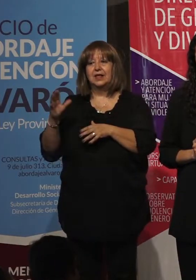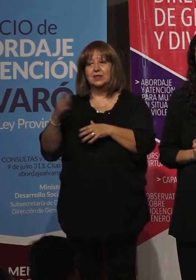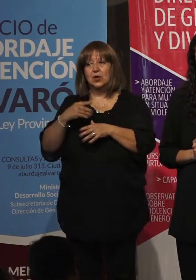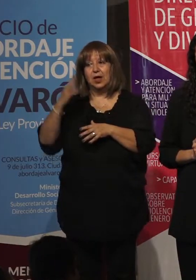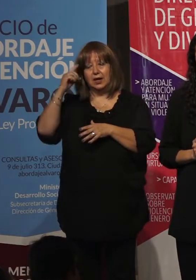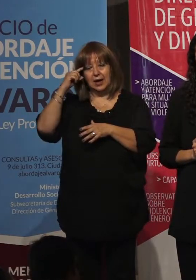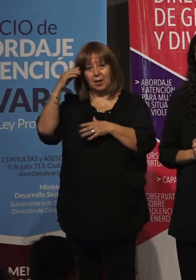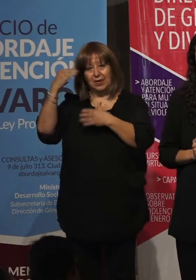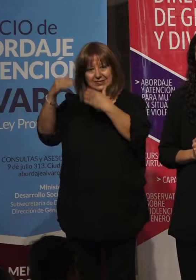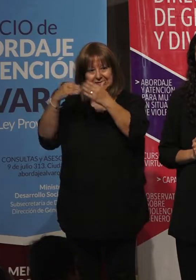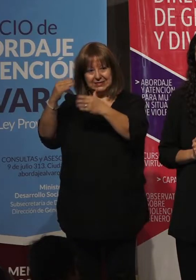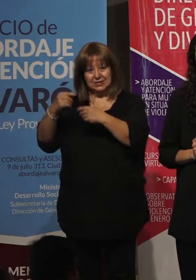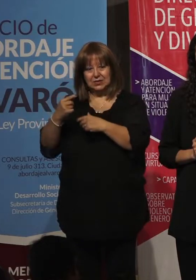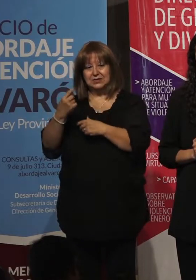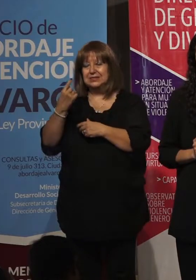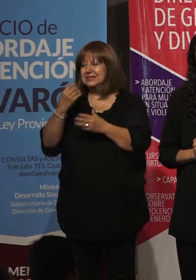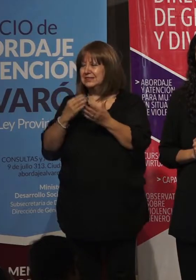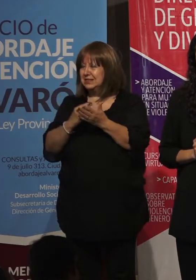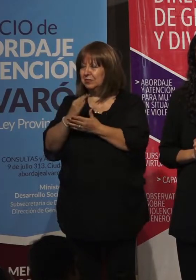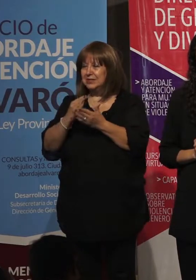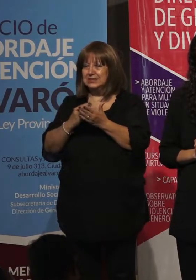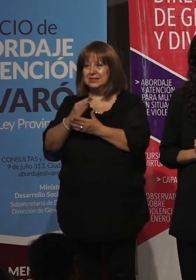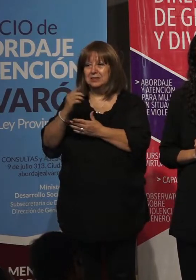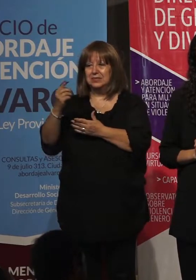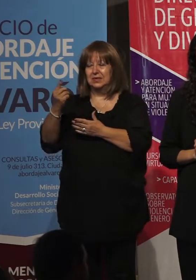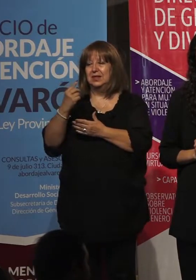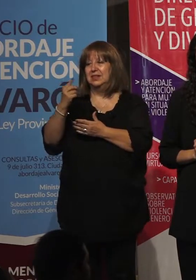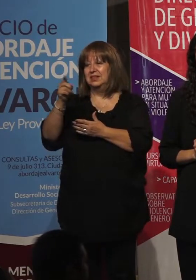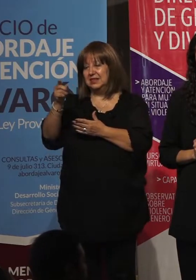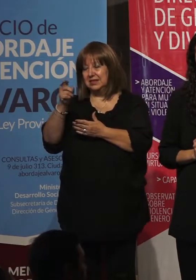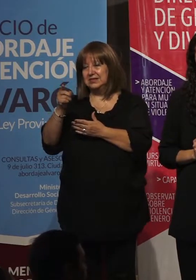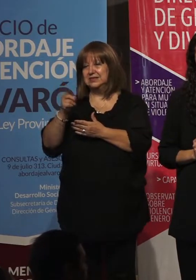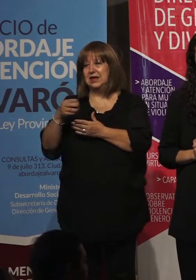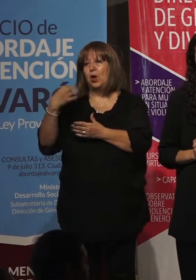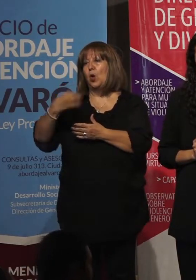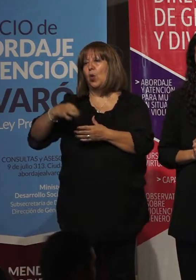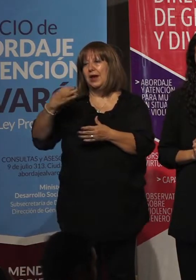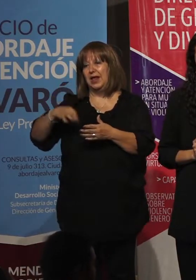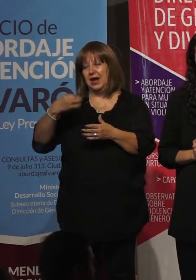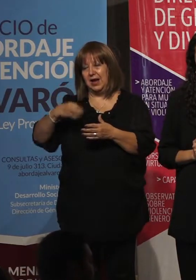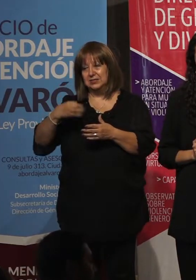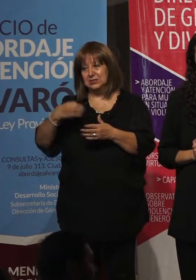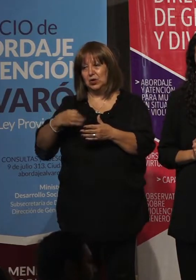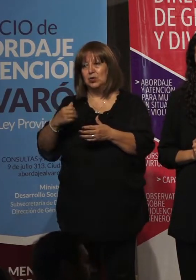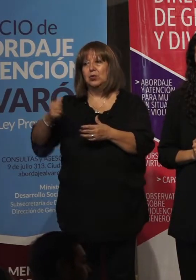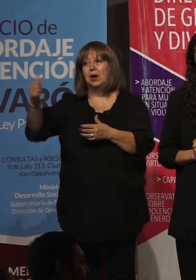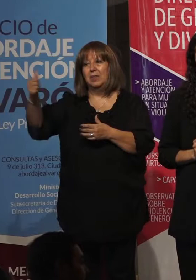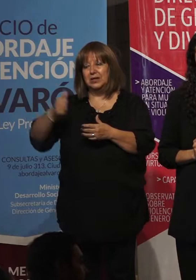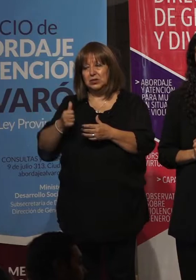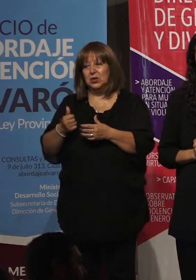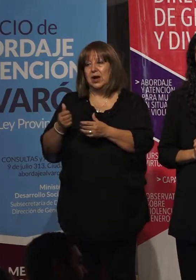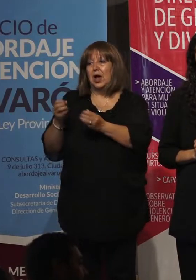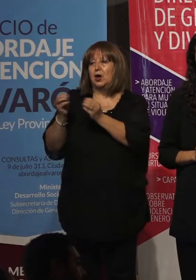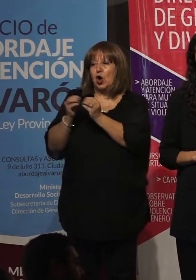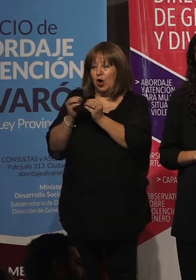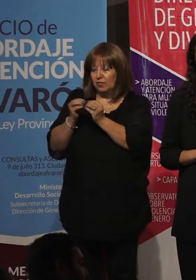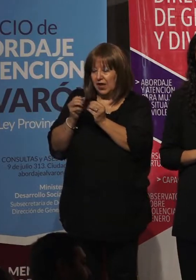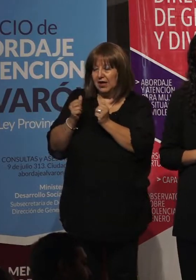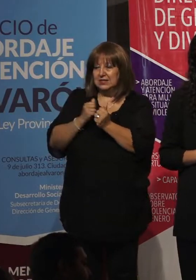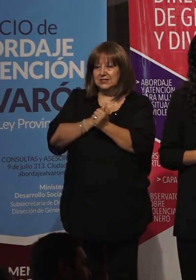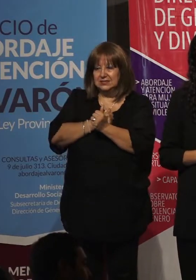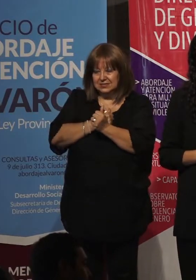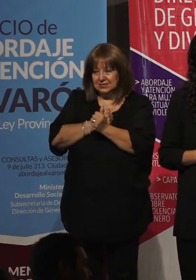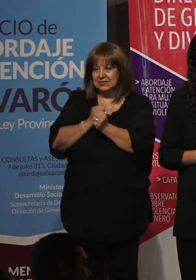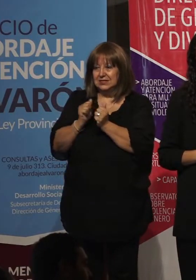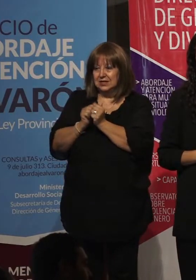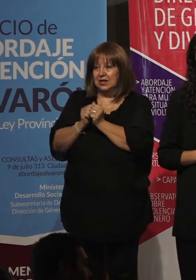las capacitaciones, no hay una sola capacitación que no se hable de la obligación de que si una persona viene con una persona de confianza, obviamente